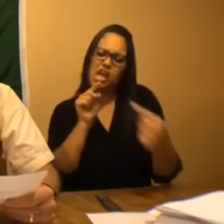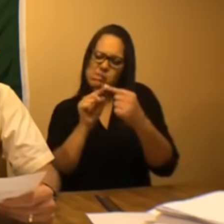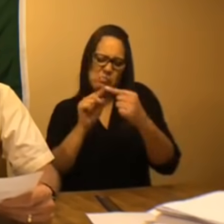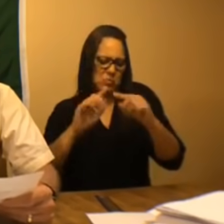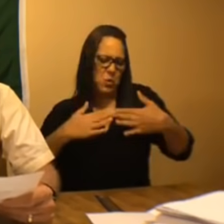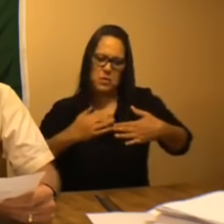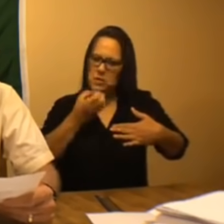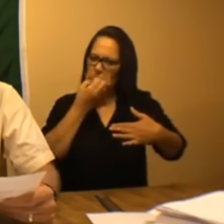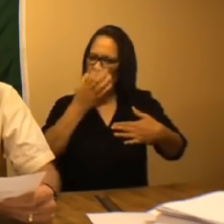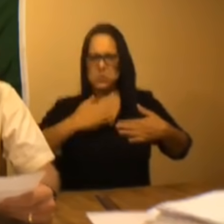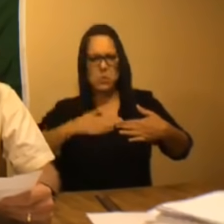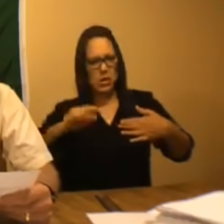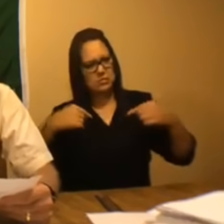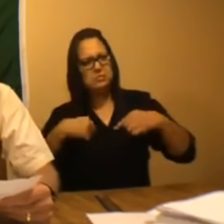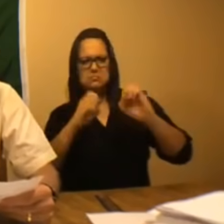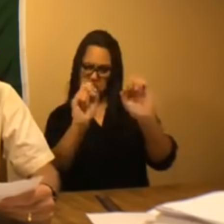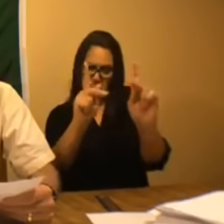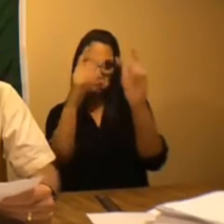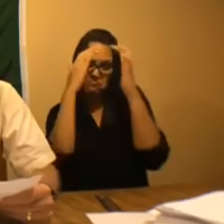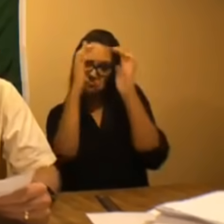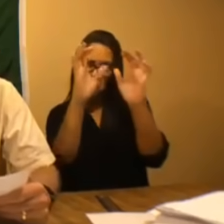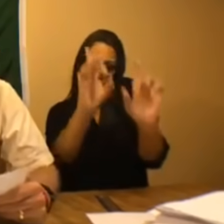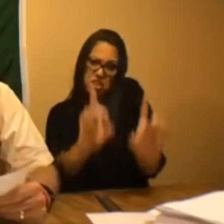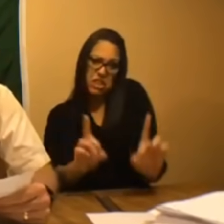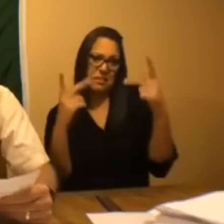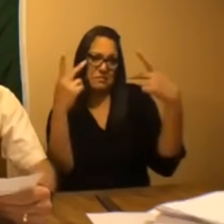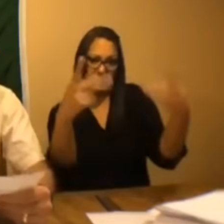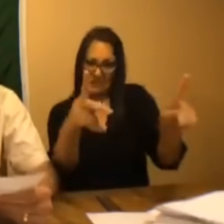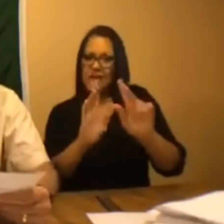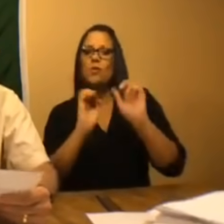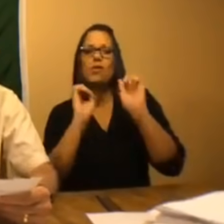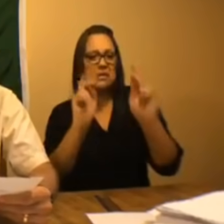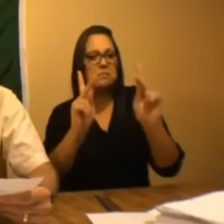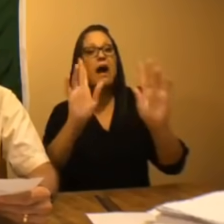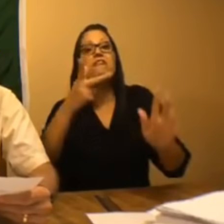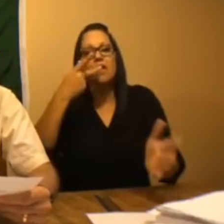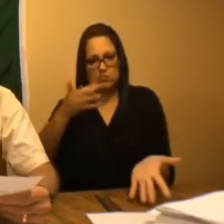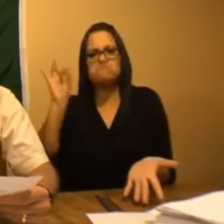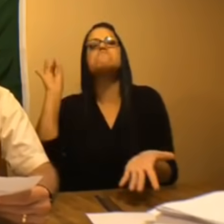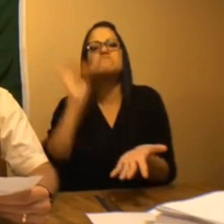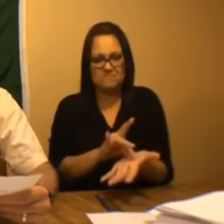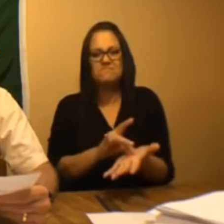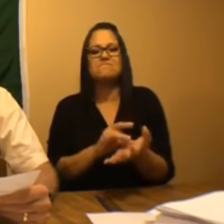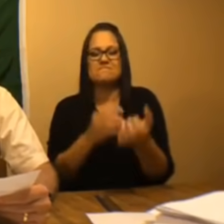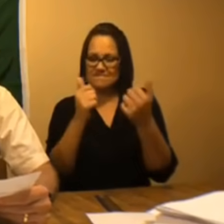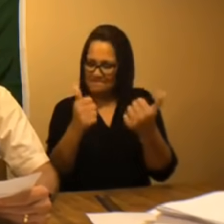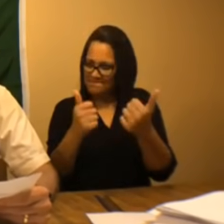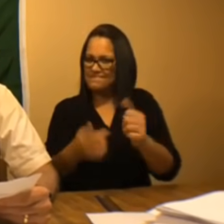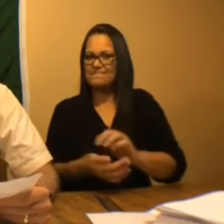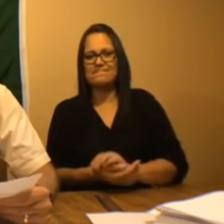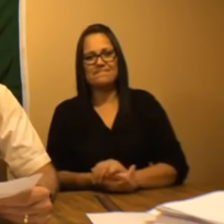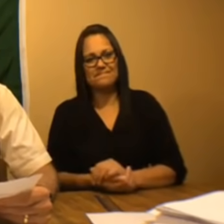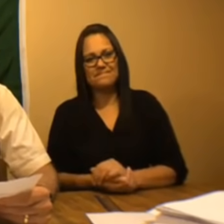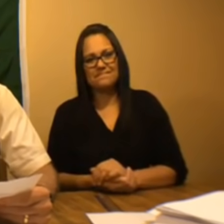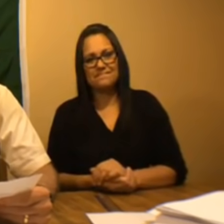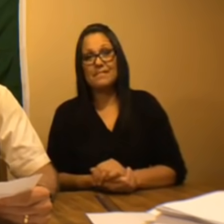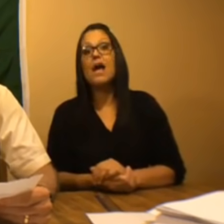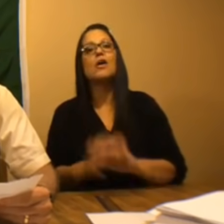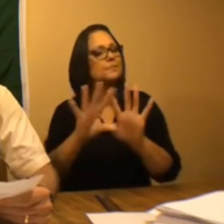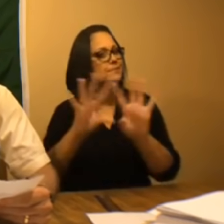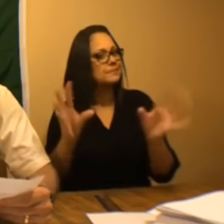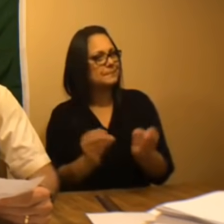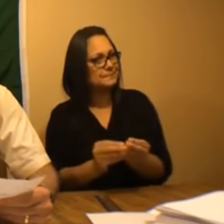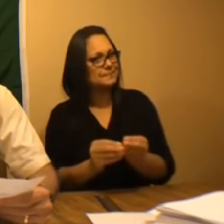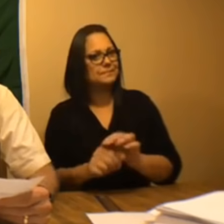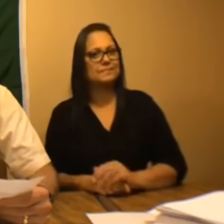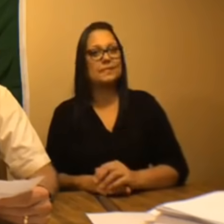têm simpatia para comigo, tudo bem. É um direito deles aí, mas falar a verdade em dois momentos. Terminando aqui, né?